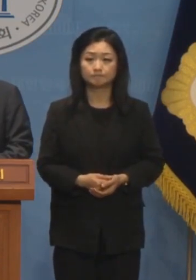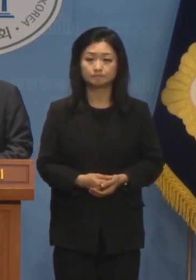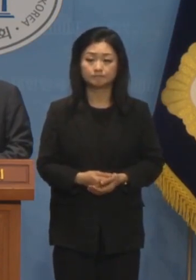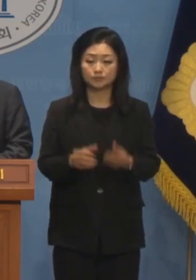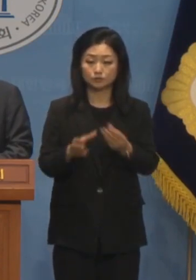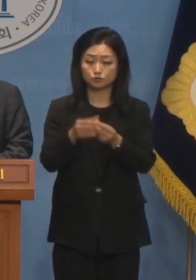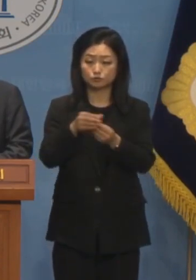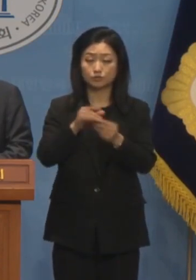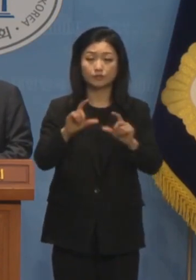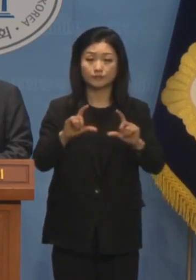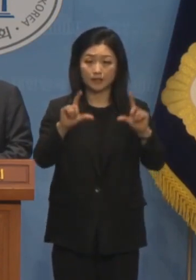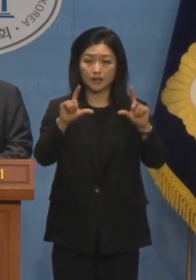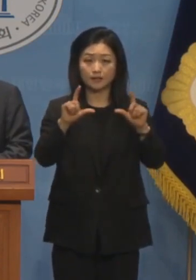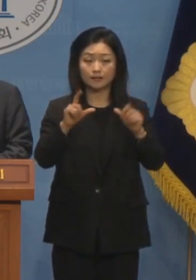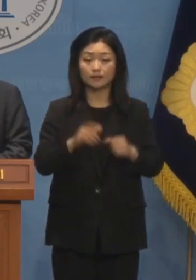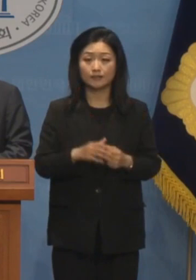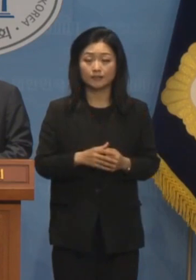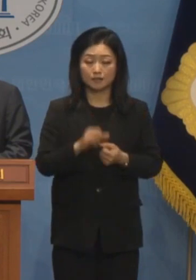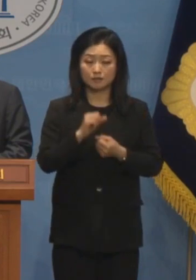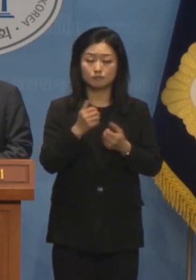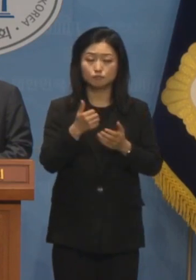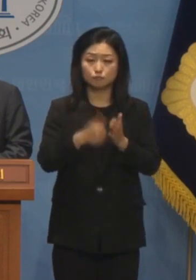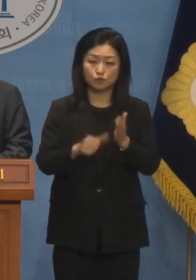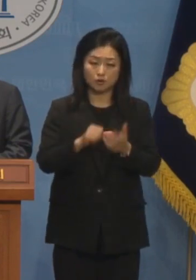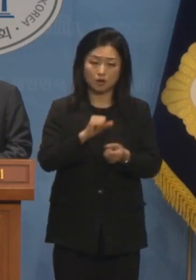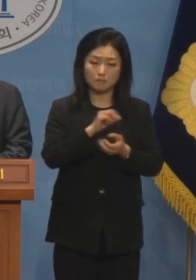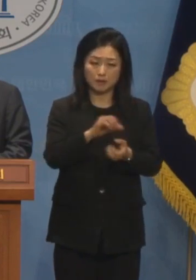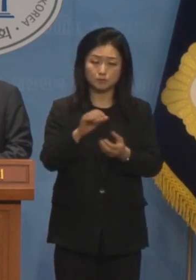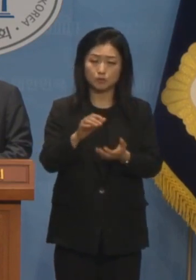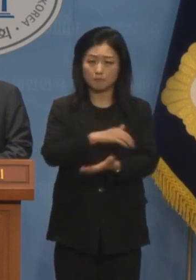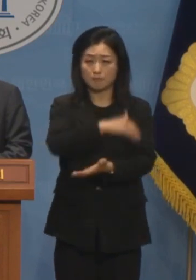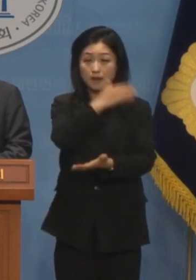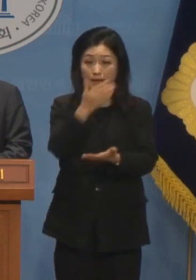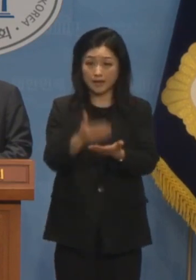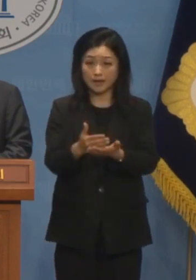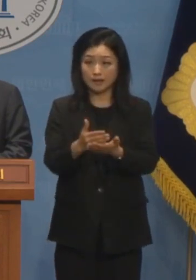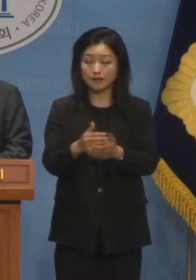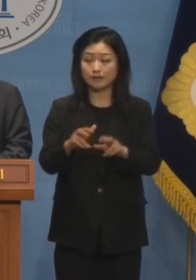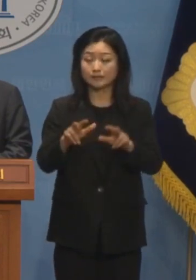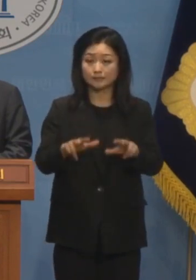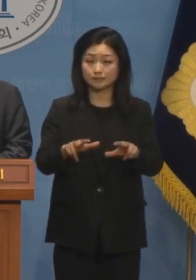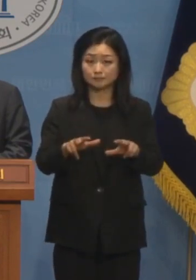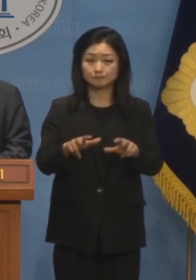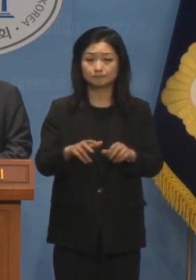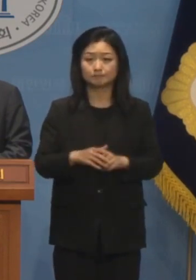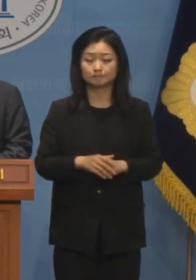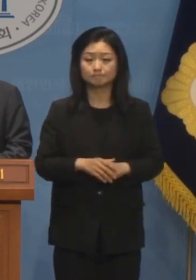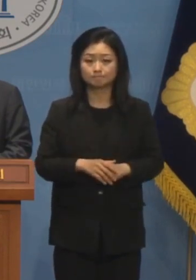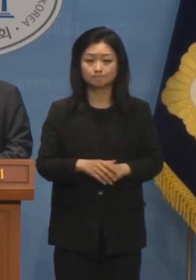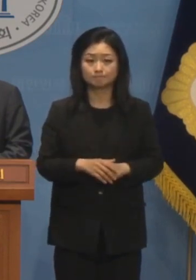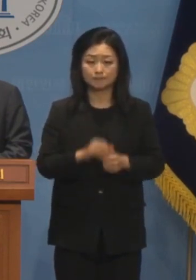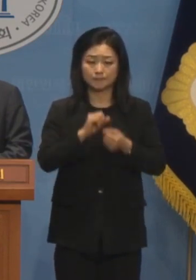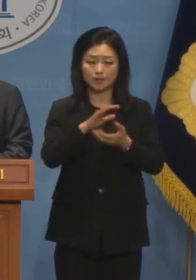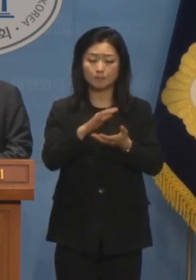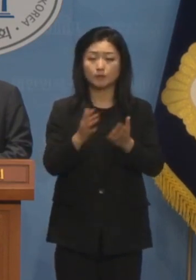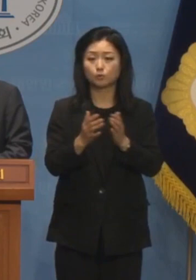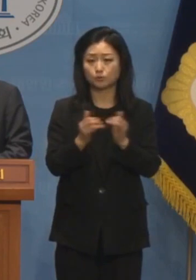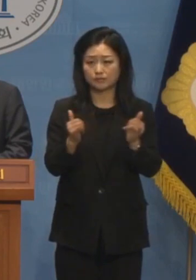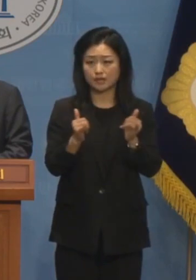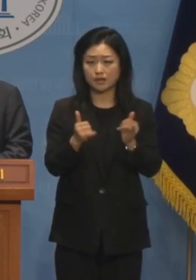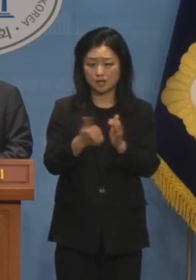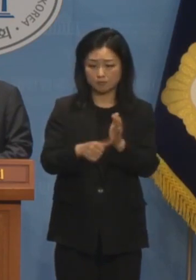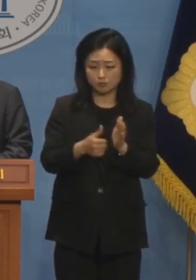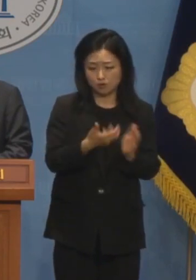추석으로 인해서 아마도 배송 물량이 더 급증을 하고 지금 이 순간에도 많은 택배 노동자들 그리고